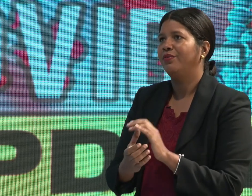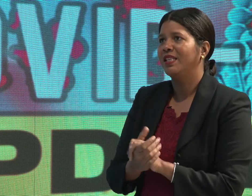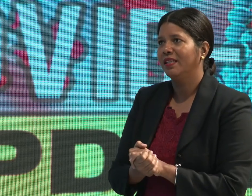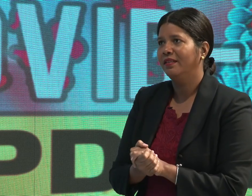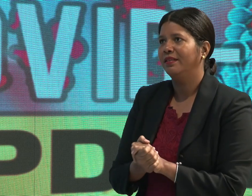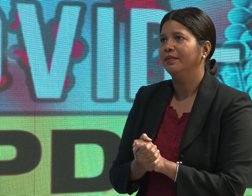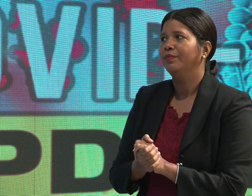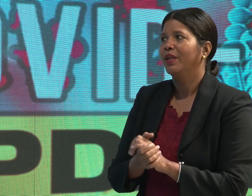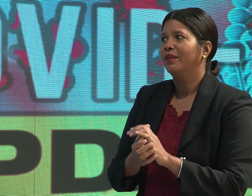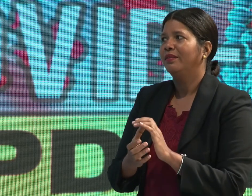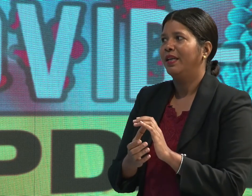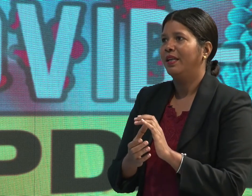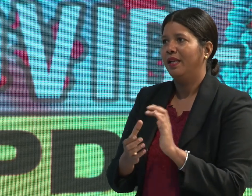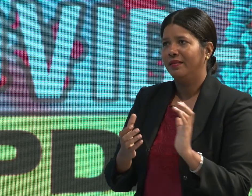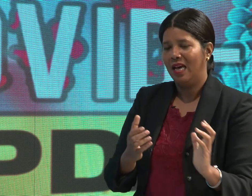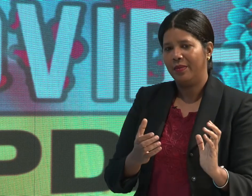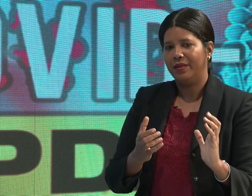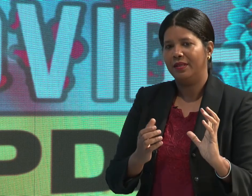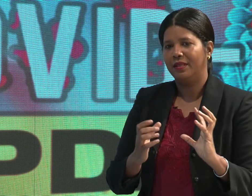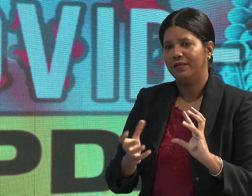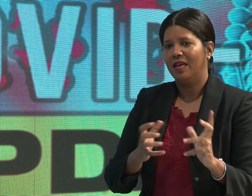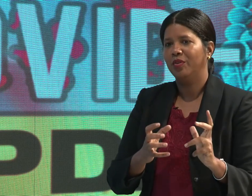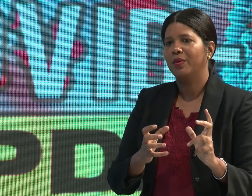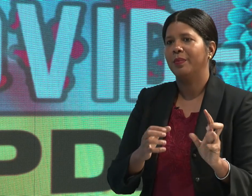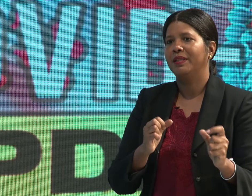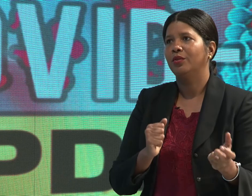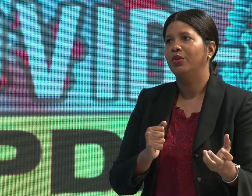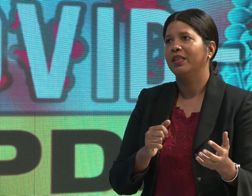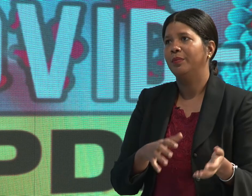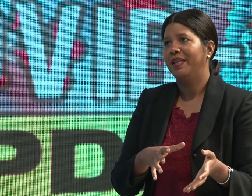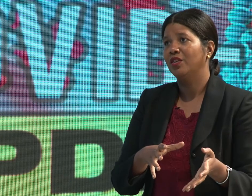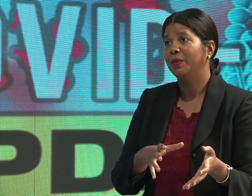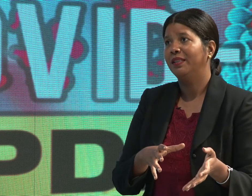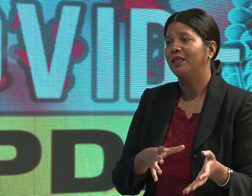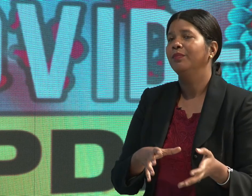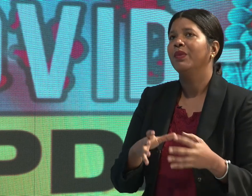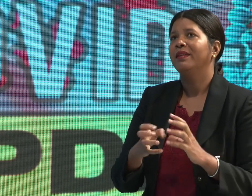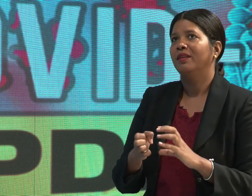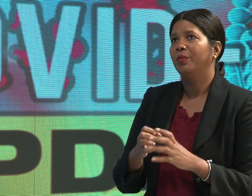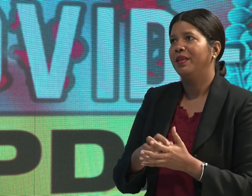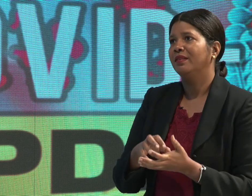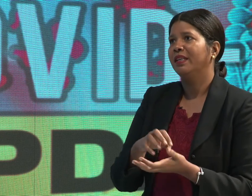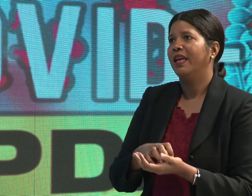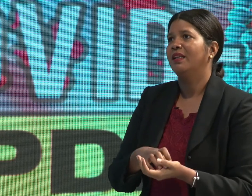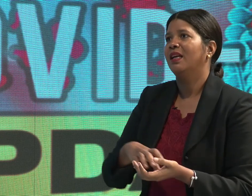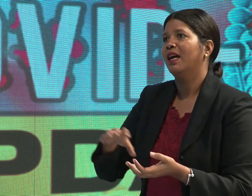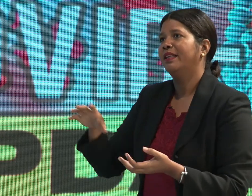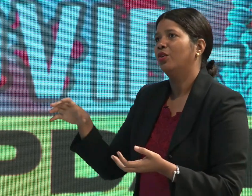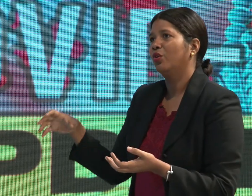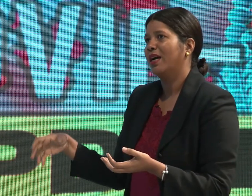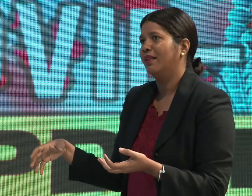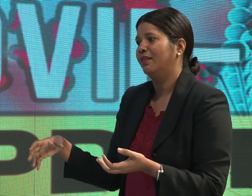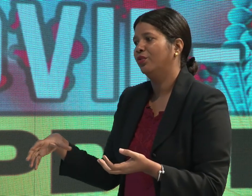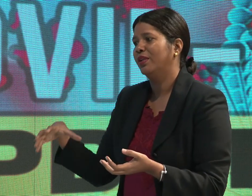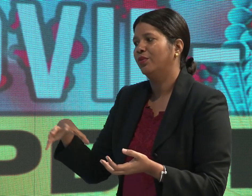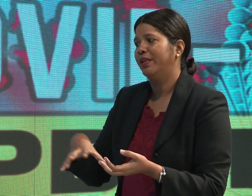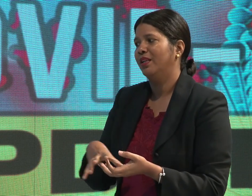arbeid en financiën zijn, en samen in samenspraak met natuurlijk het managementteam, zijn we bezig te kijken naar een